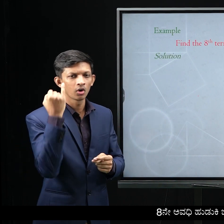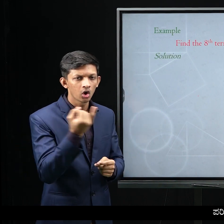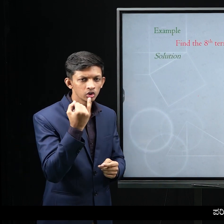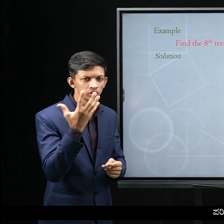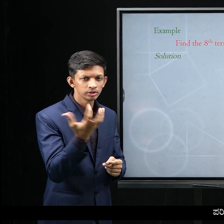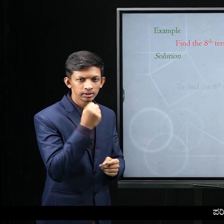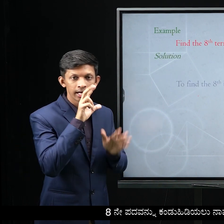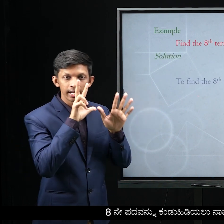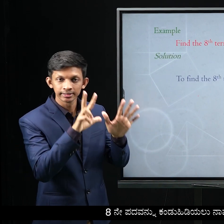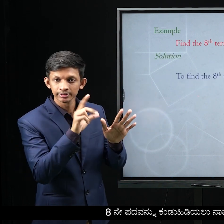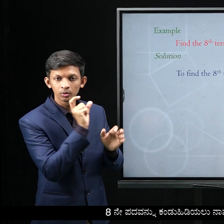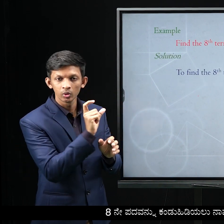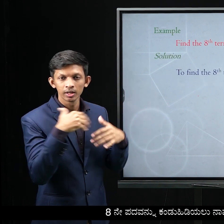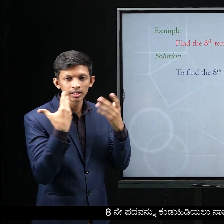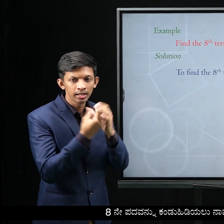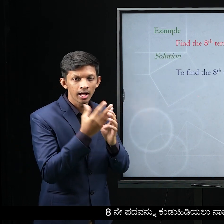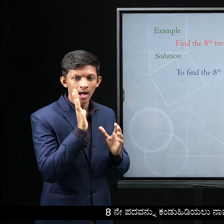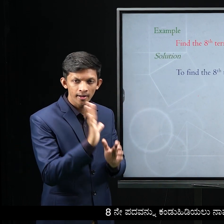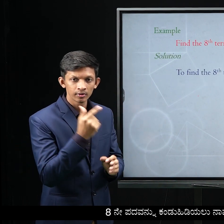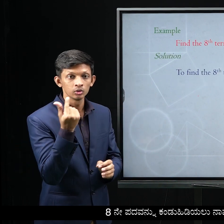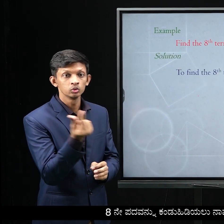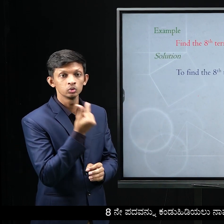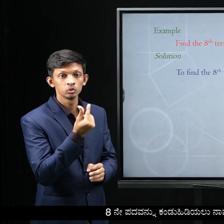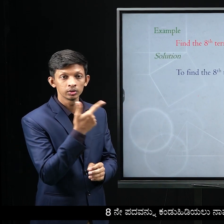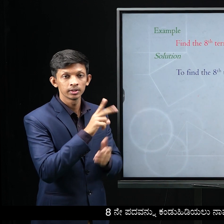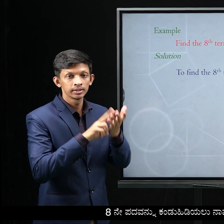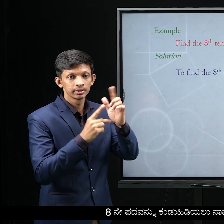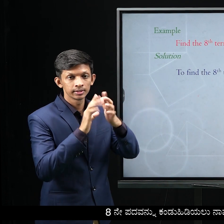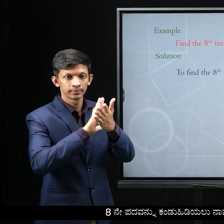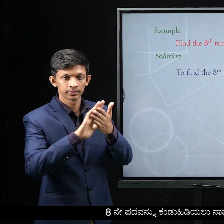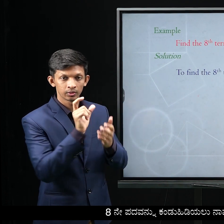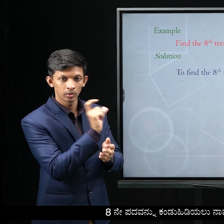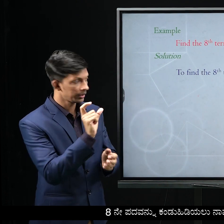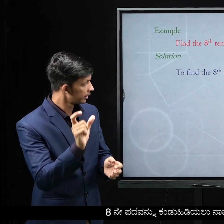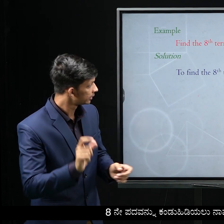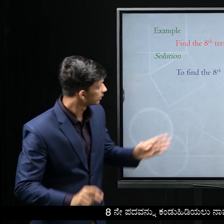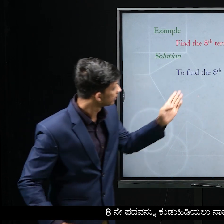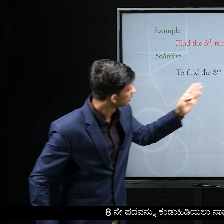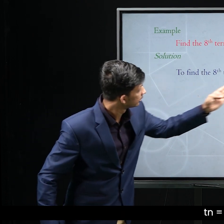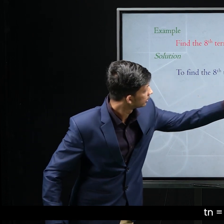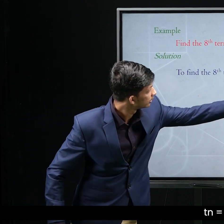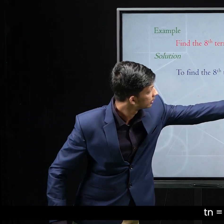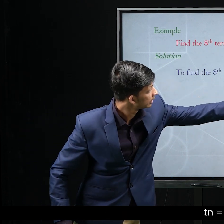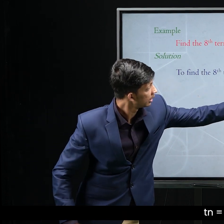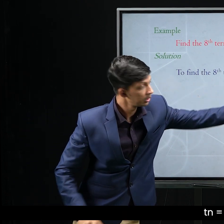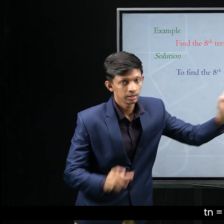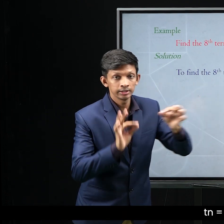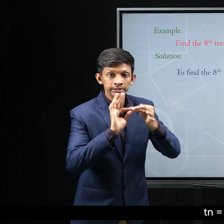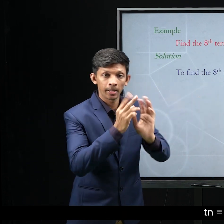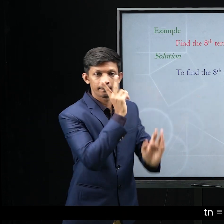ಪರಿಹಾರ. 8ನೇ ಪದವನ್ನು ಕಂಡುಹಿಡಿಯಲು ನಾವು n-ನೇ ಪದದ ಸೂತ್ರವನ್ನು ಬಳಸಬೇಕು. Tn ಈಕ್ವಲ್ ಟು AR